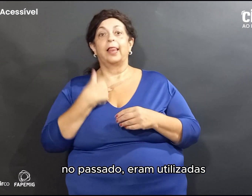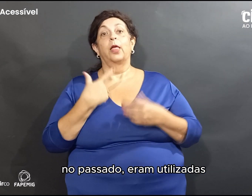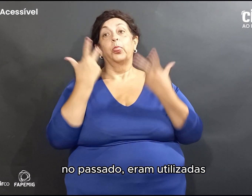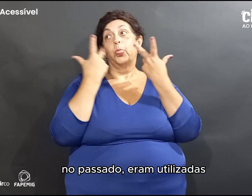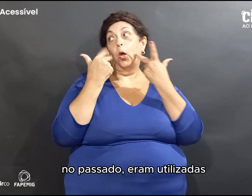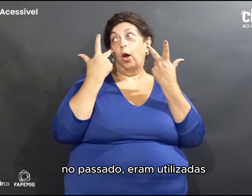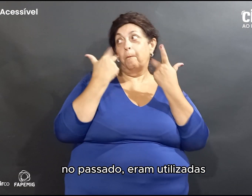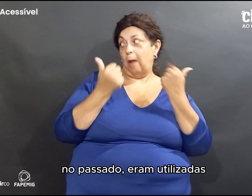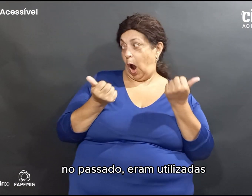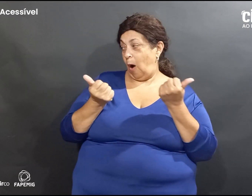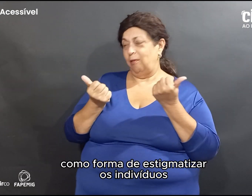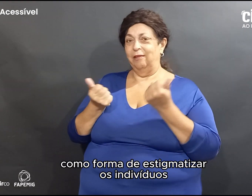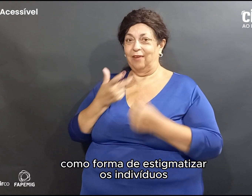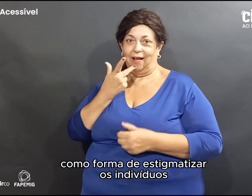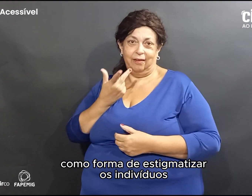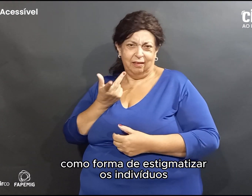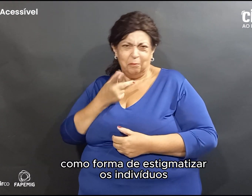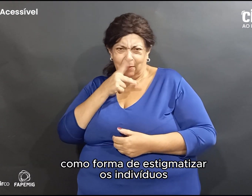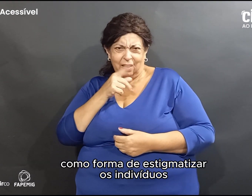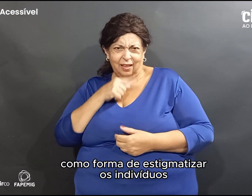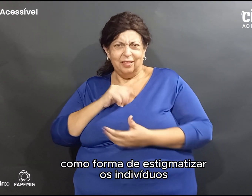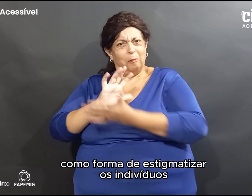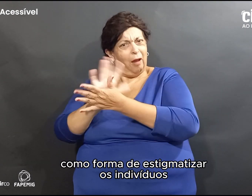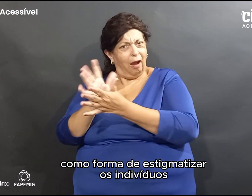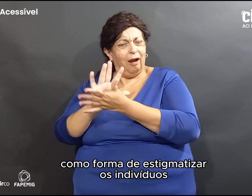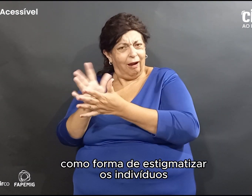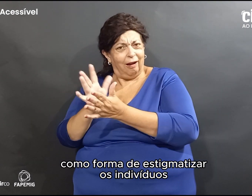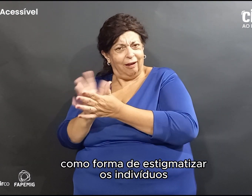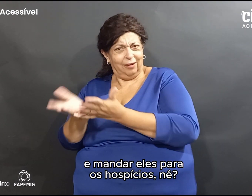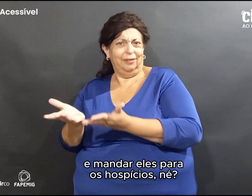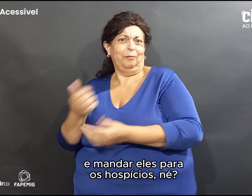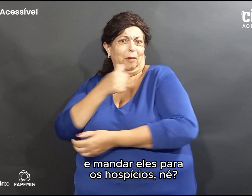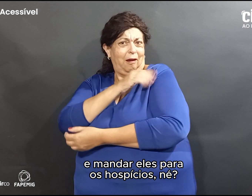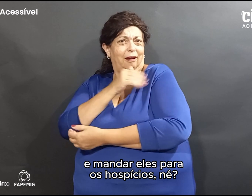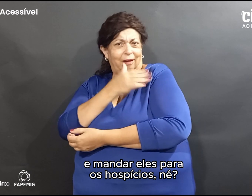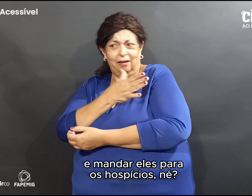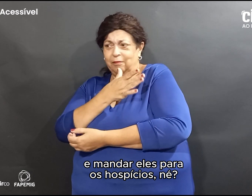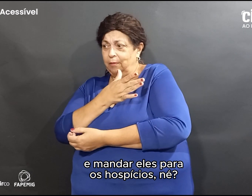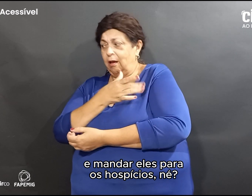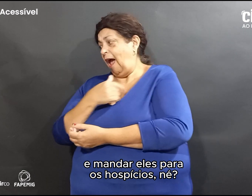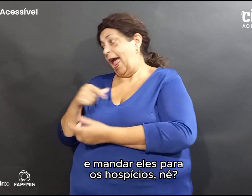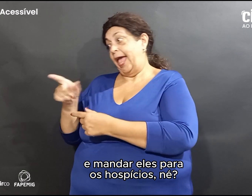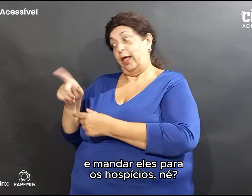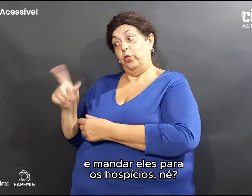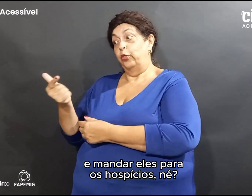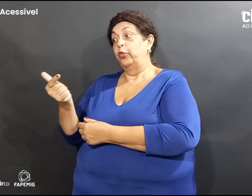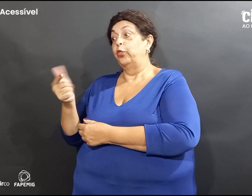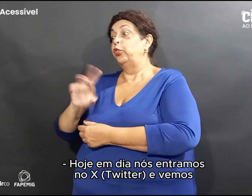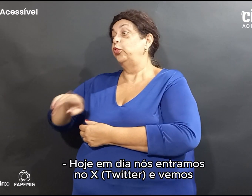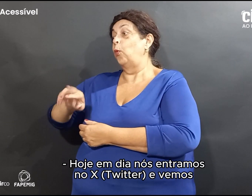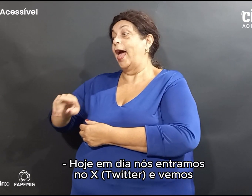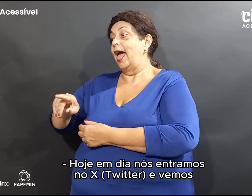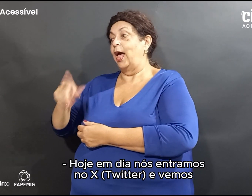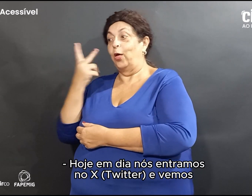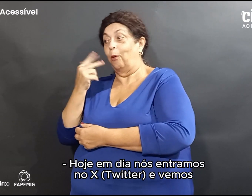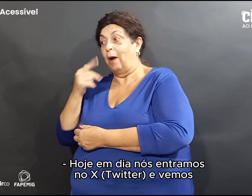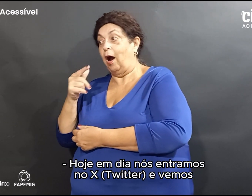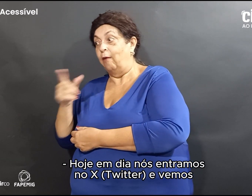eram utilizadas como forma de estigmatizar os indivíduos e mandar eles para os hospícios, né? Hoje em dia, nós entramos